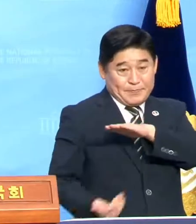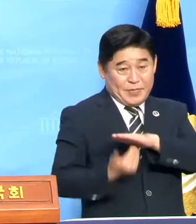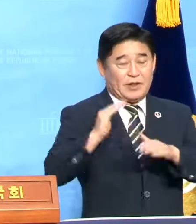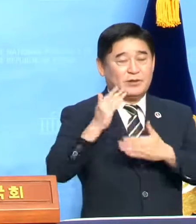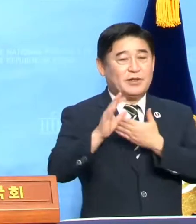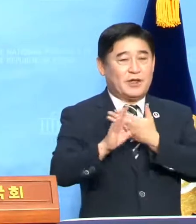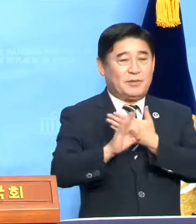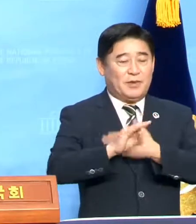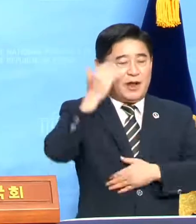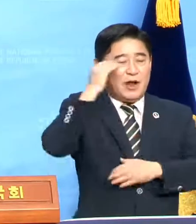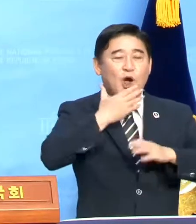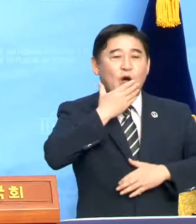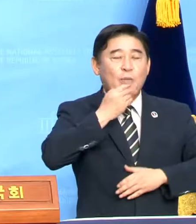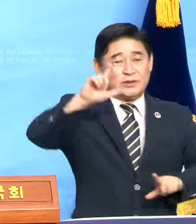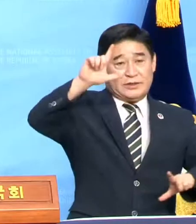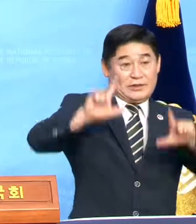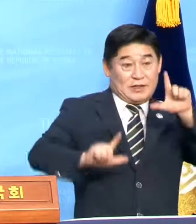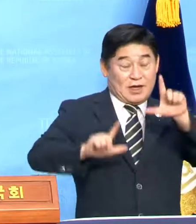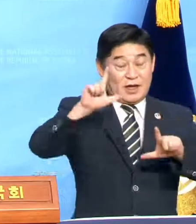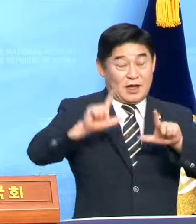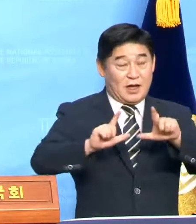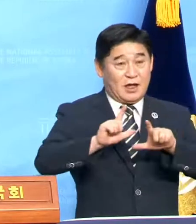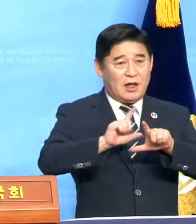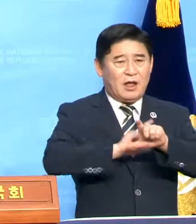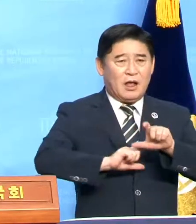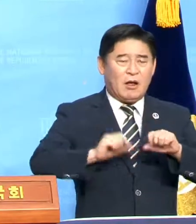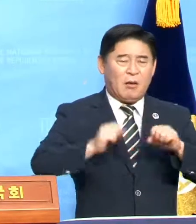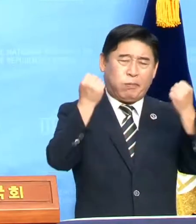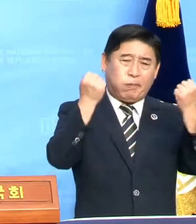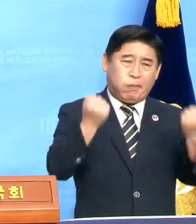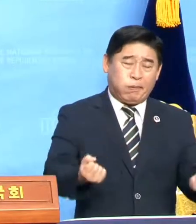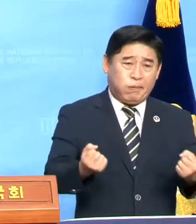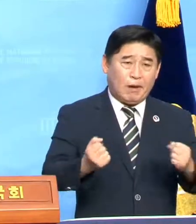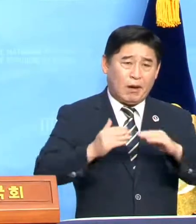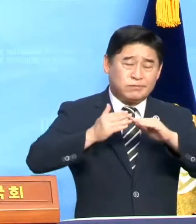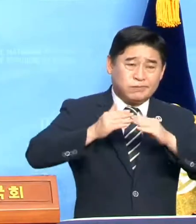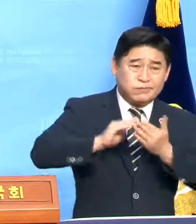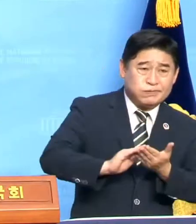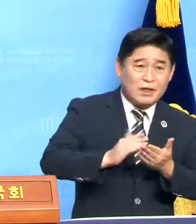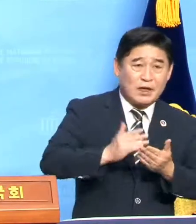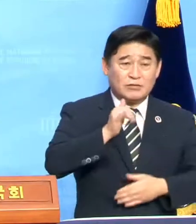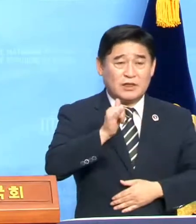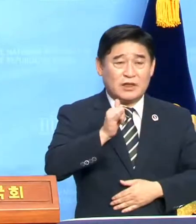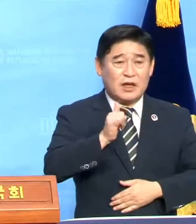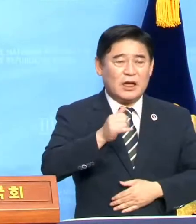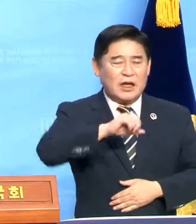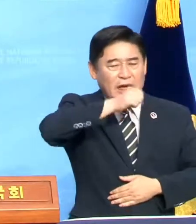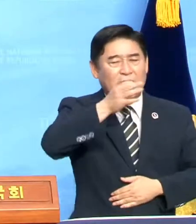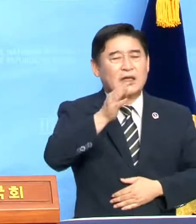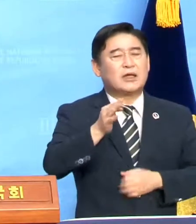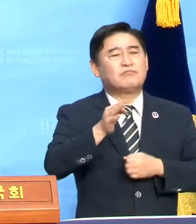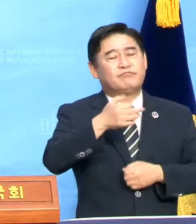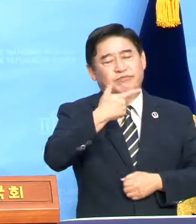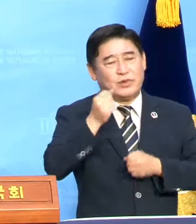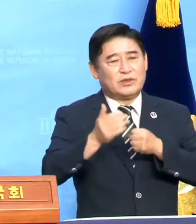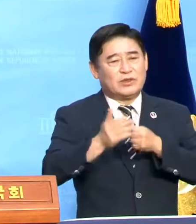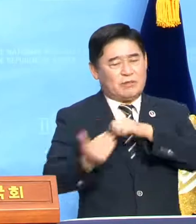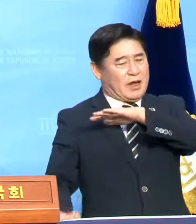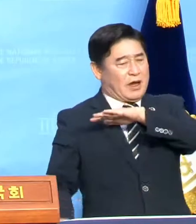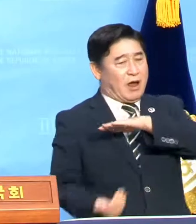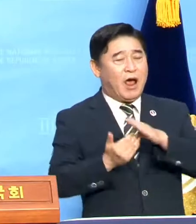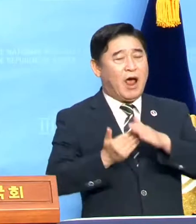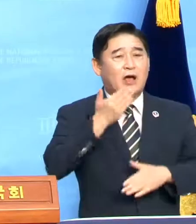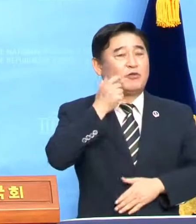대한민국 복지 체계가 더 허 약해질 것이라는 업 측이나 재원을 이유로 실현 가능성이